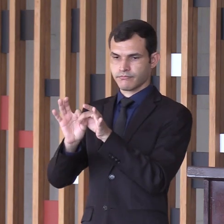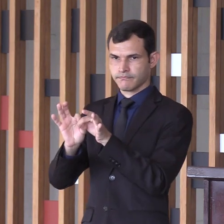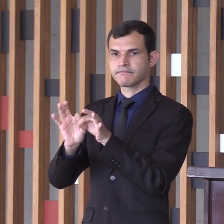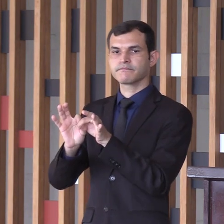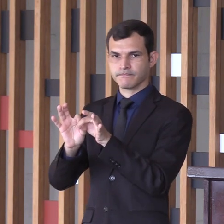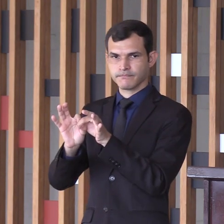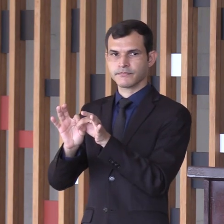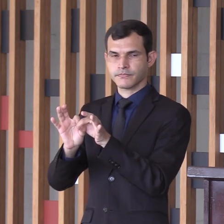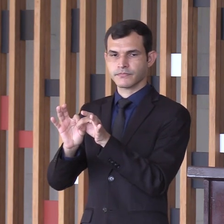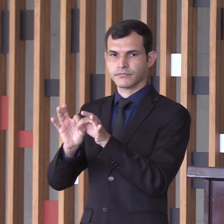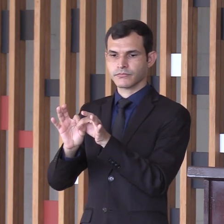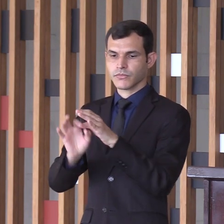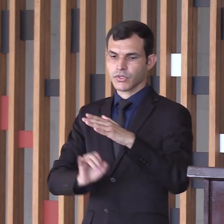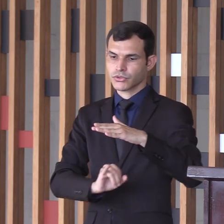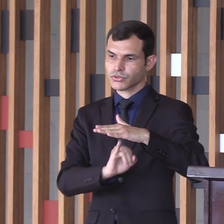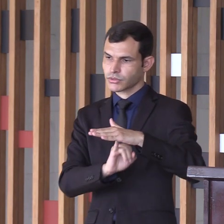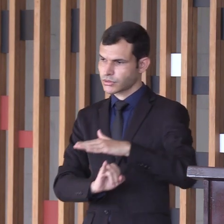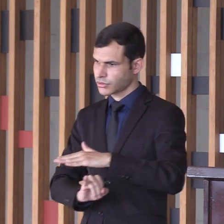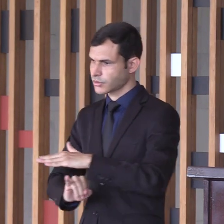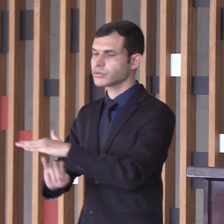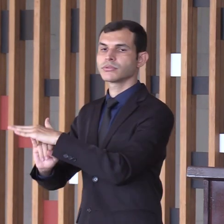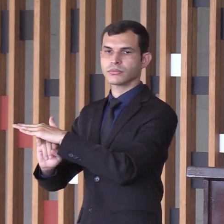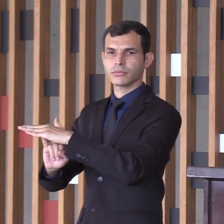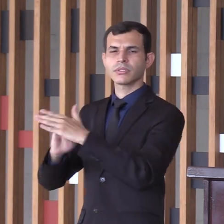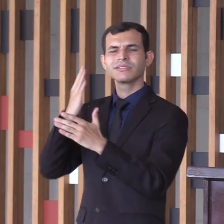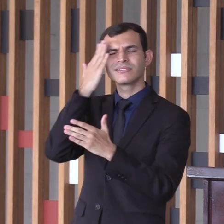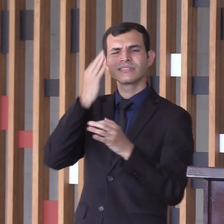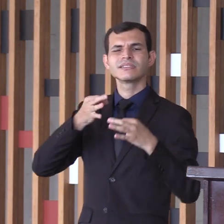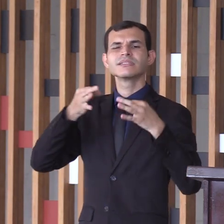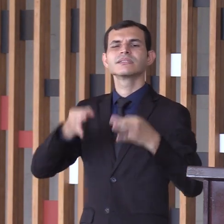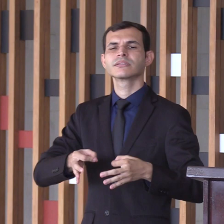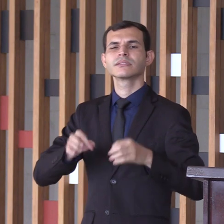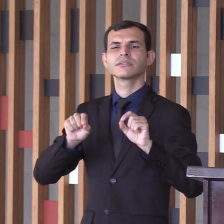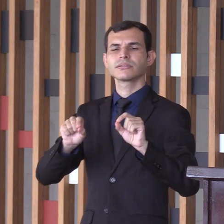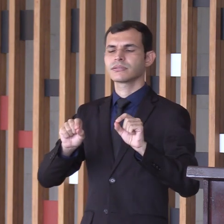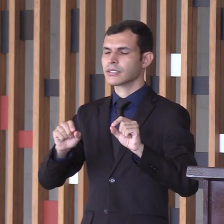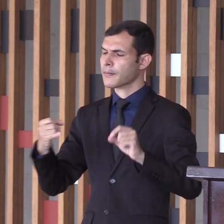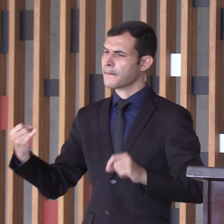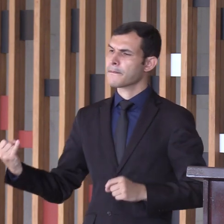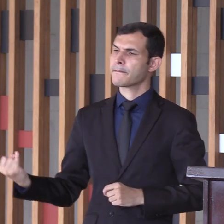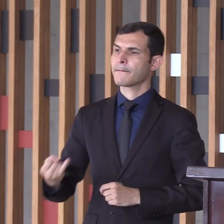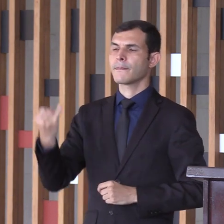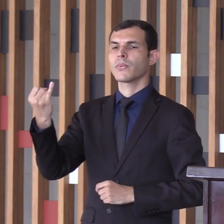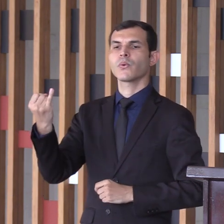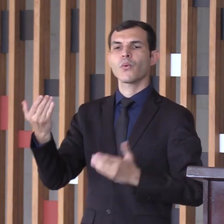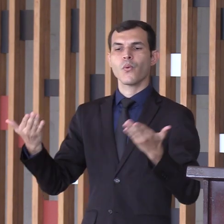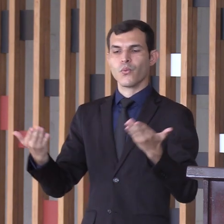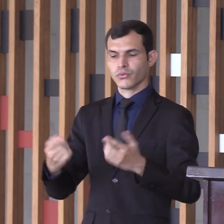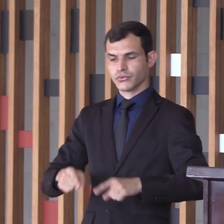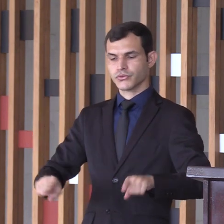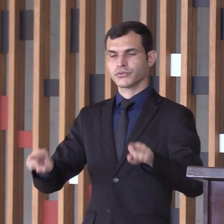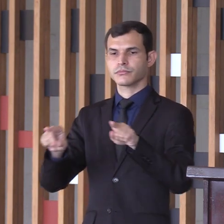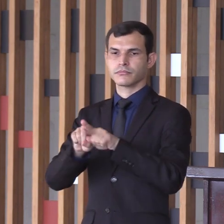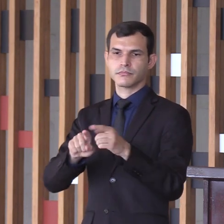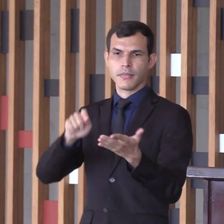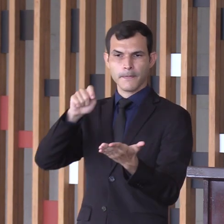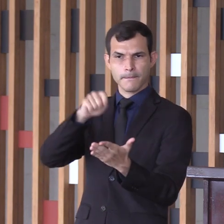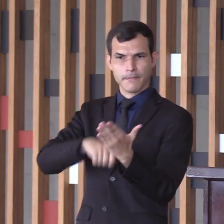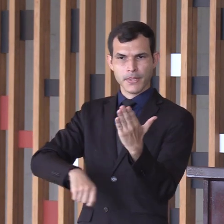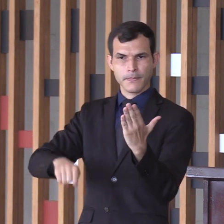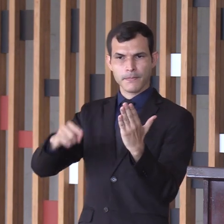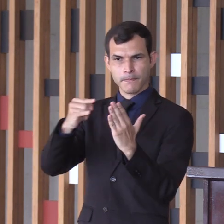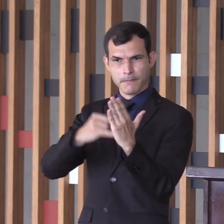instituições. Tenho a certeza de que a importante parceria formalizada nesta data entre o Itamaraty e o